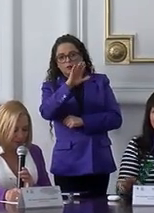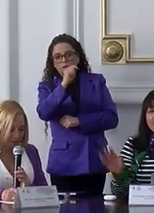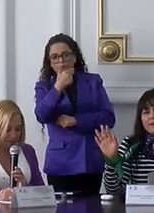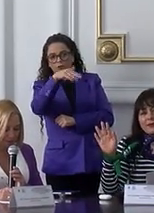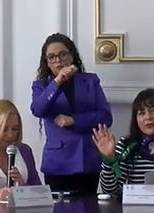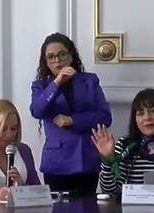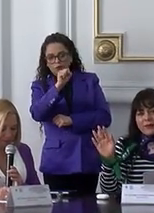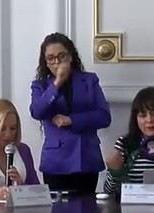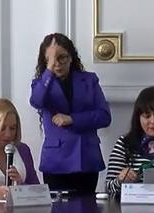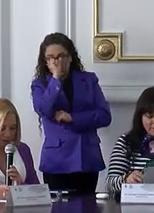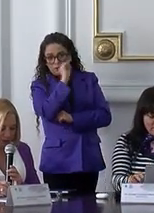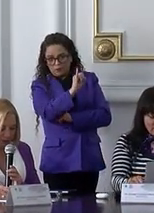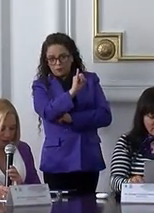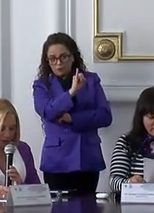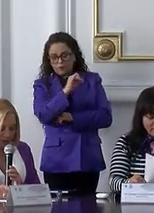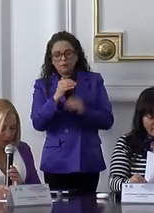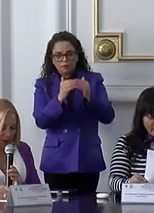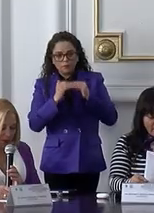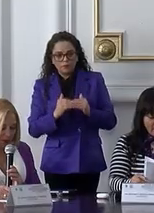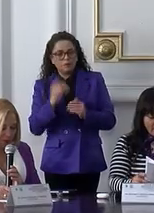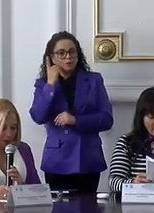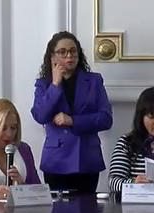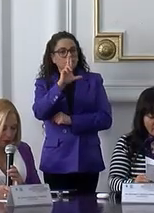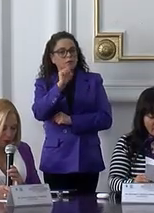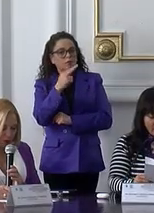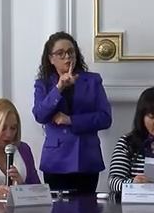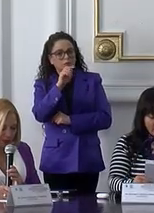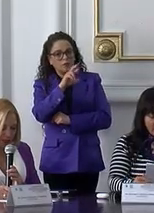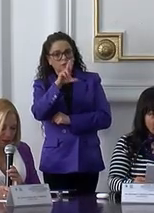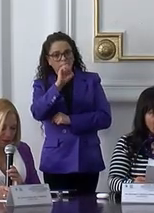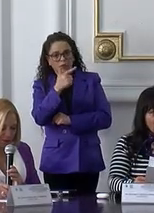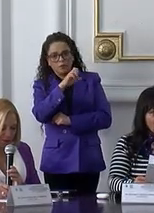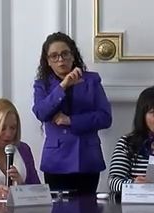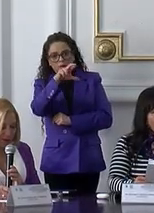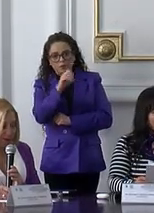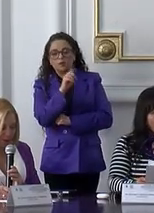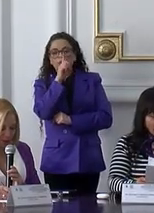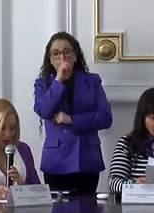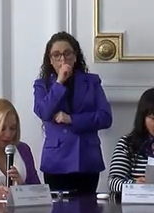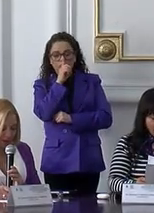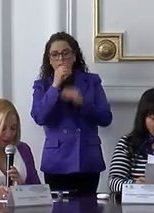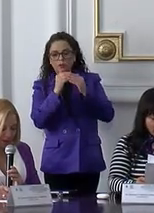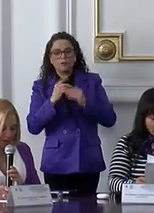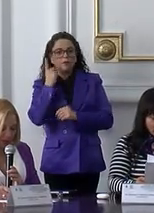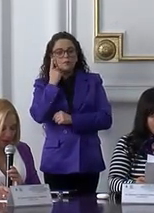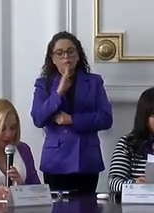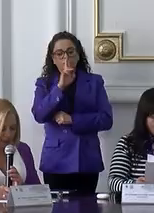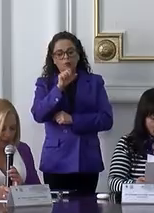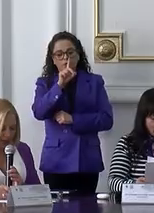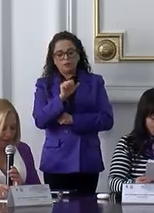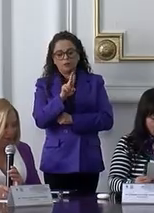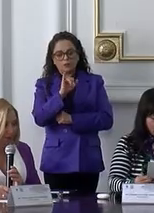Hernández. Elizabeth Mateos, a favor. Diputado Raúl de Jesús Torres Guerrero. Diputada Brenda Fabiola